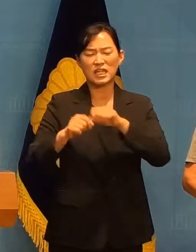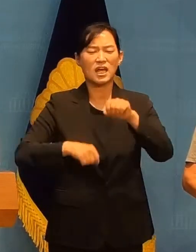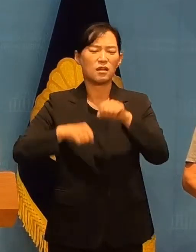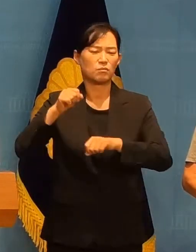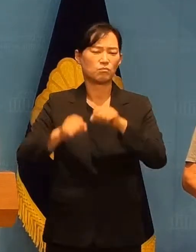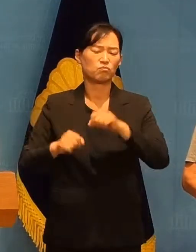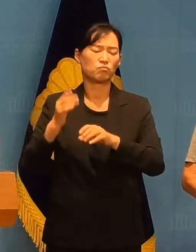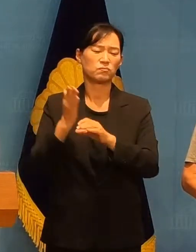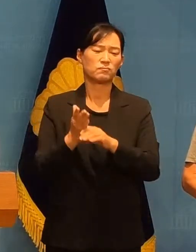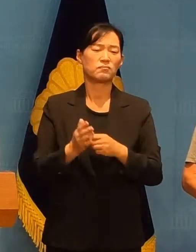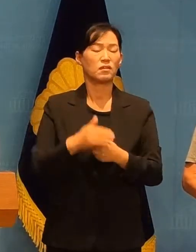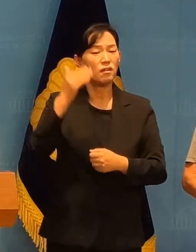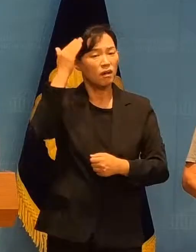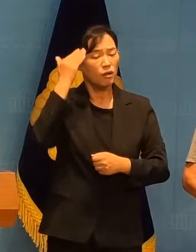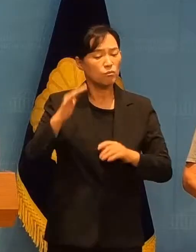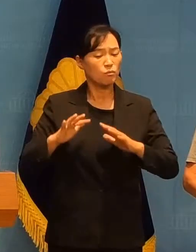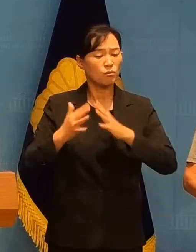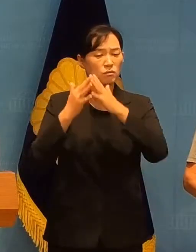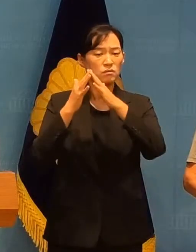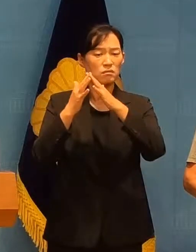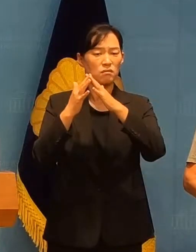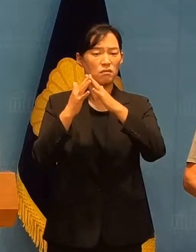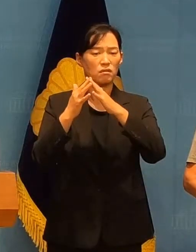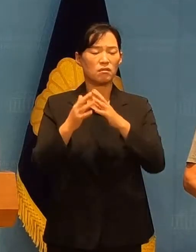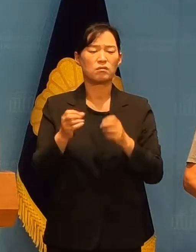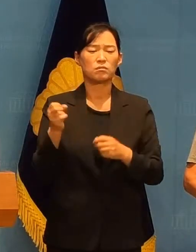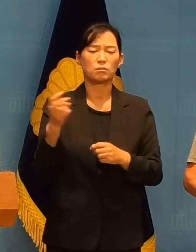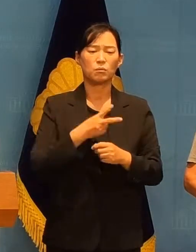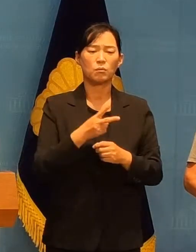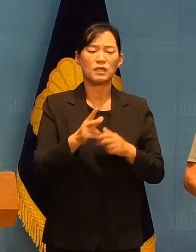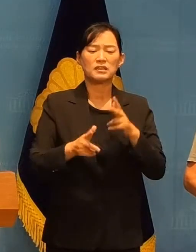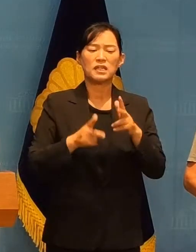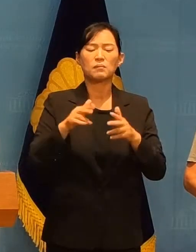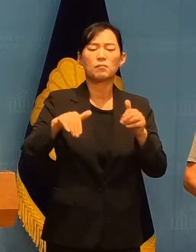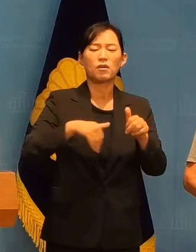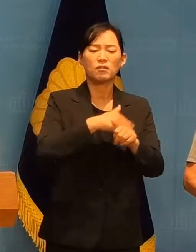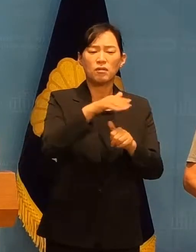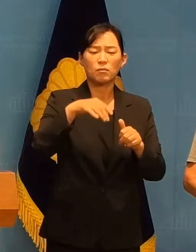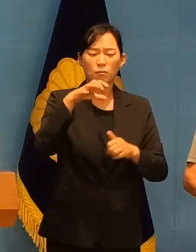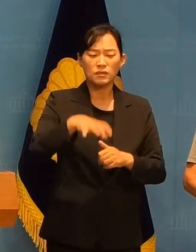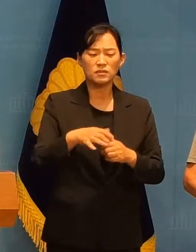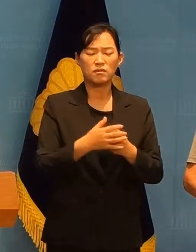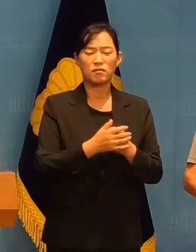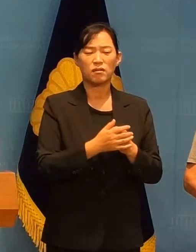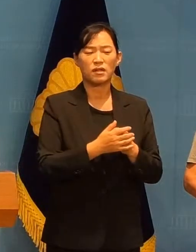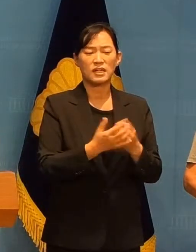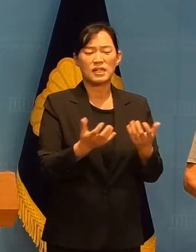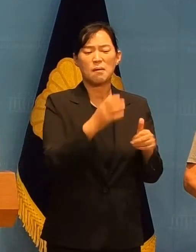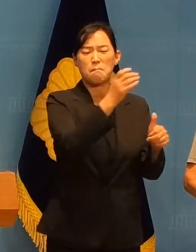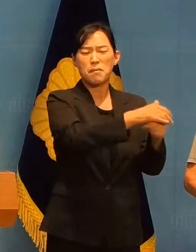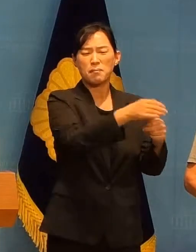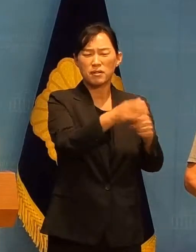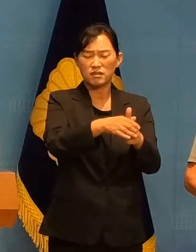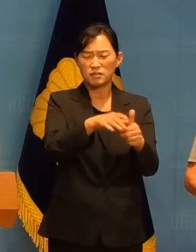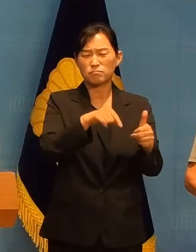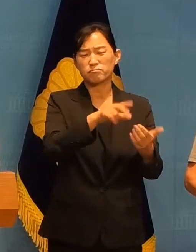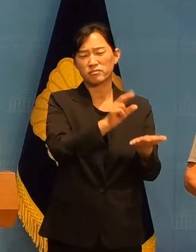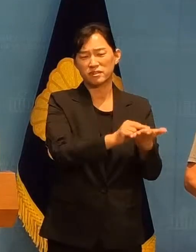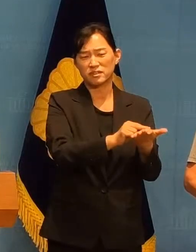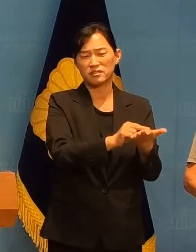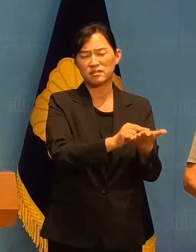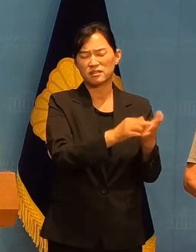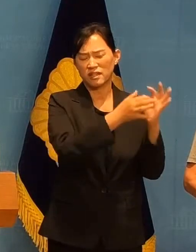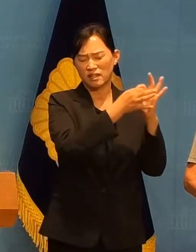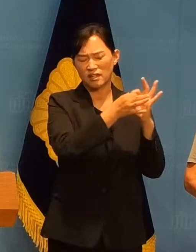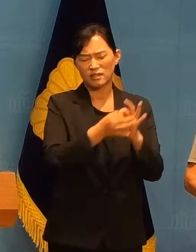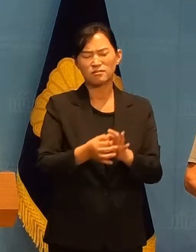있습니다. 대한민국 건설과 산업 현장에서 만연해 있는 하도급의 구조적인 문제는 어제